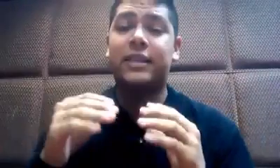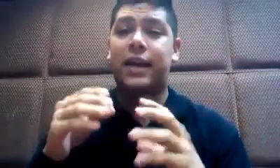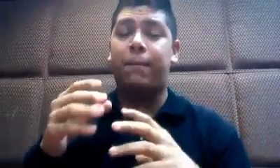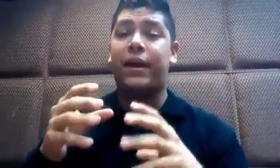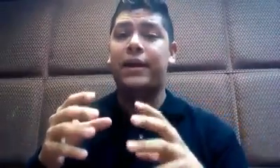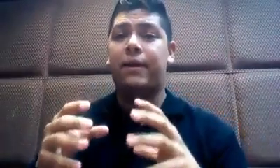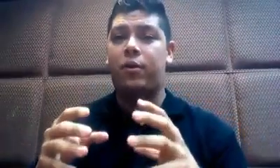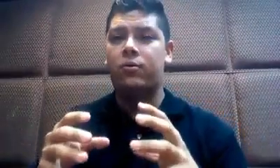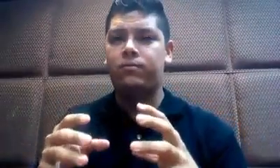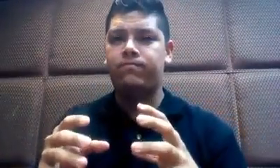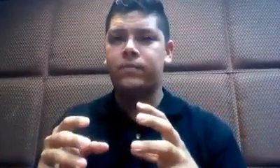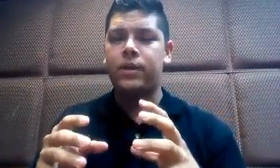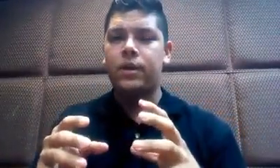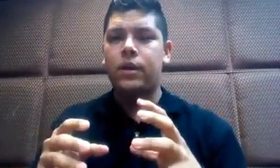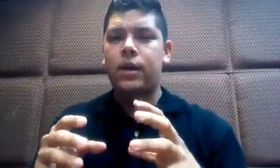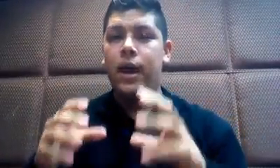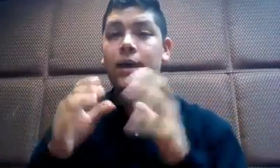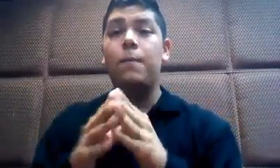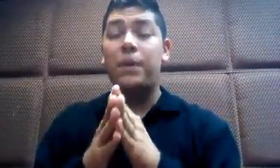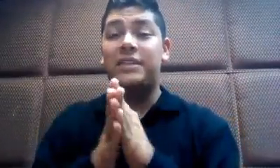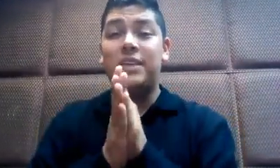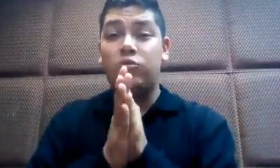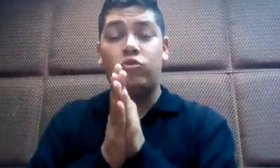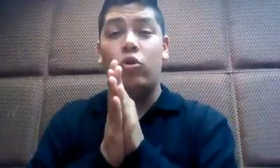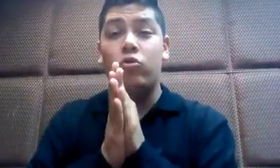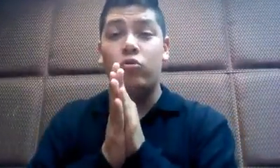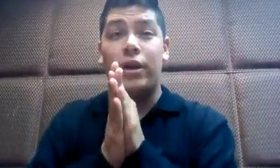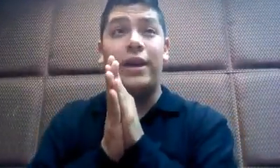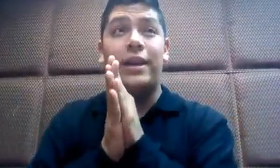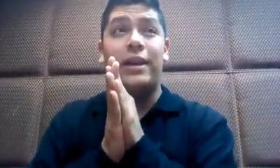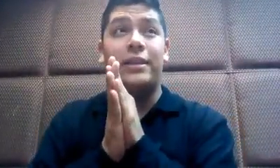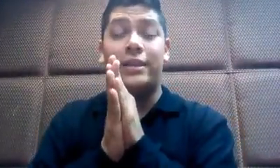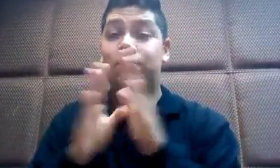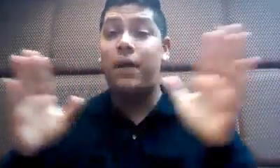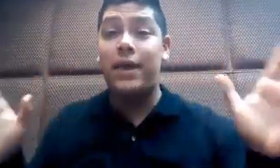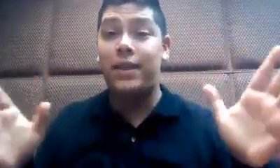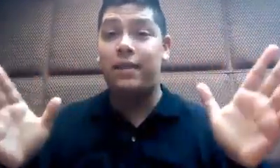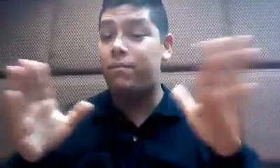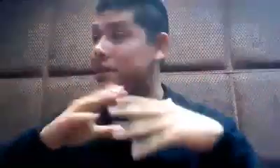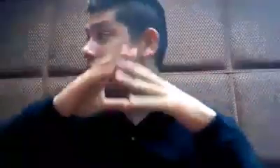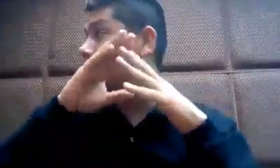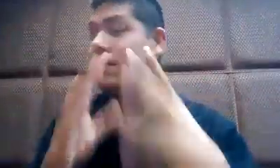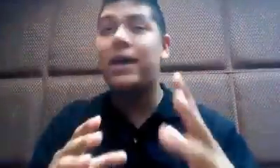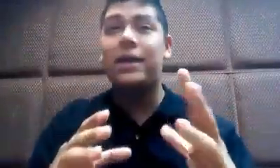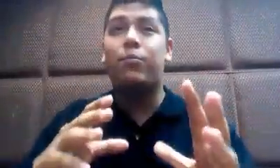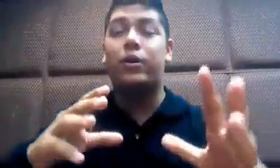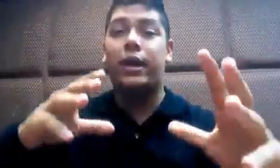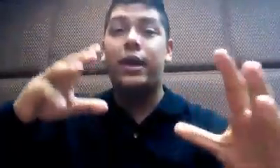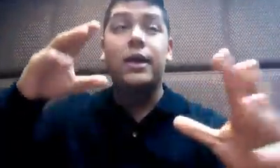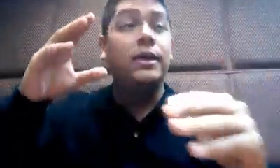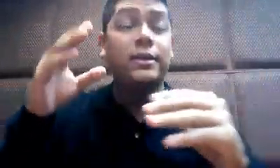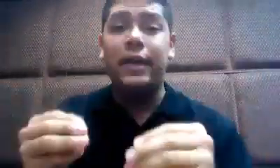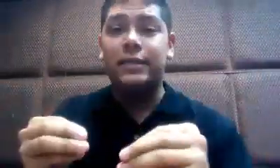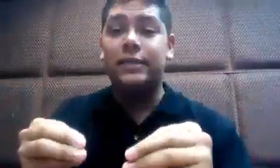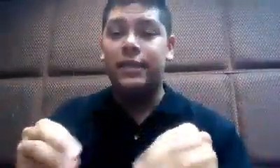la parada del camión, ahí empieza todo el desmadre. Empieza el desmadre porque llegas